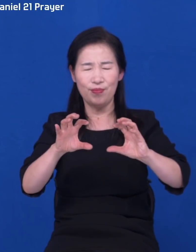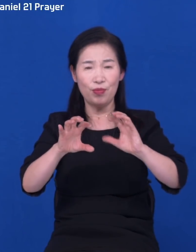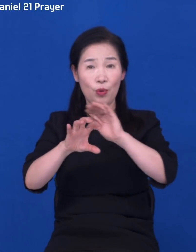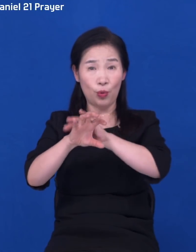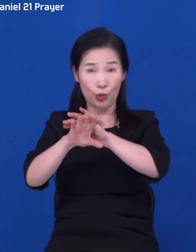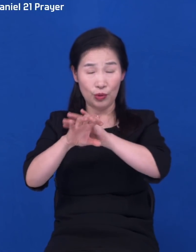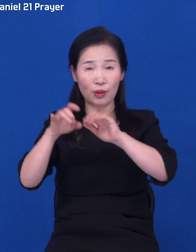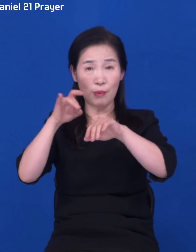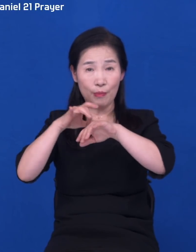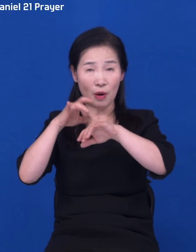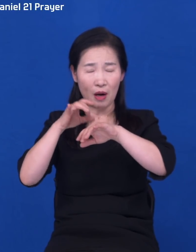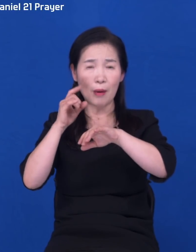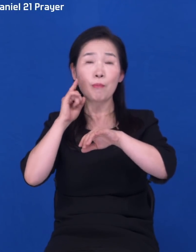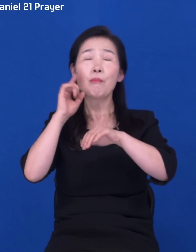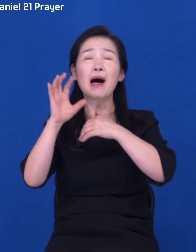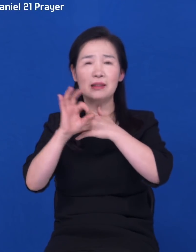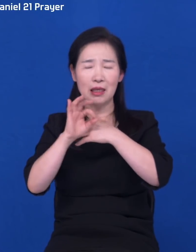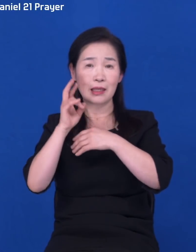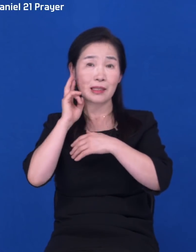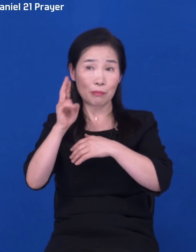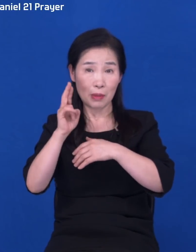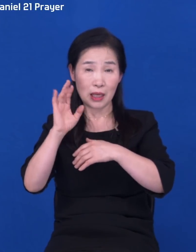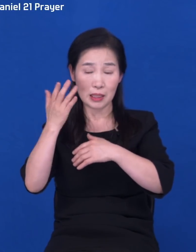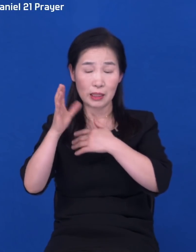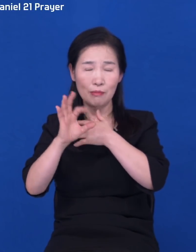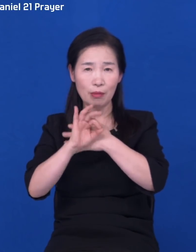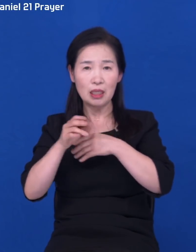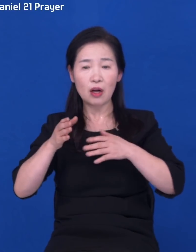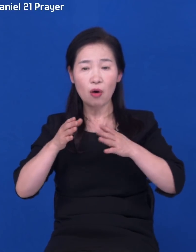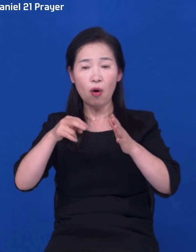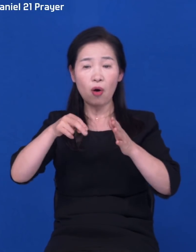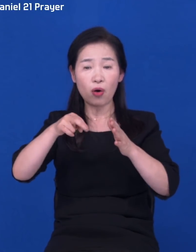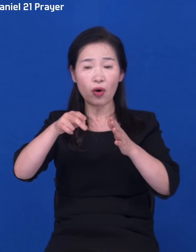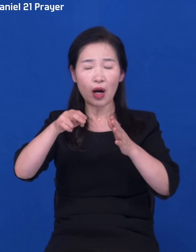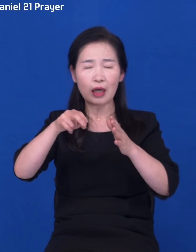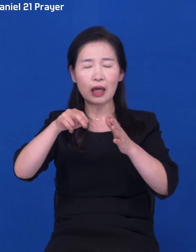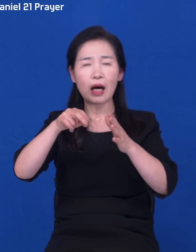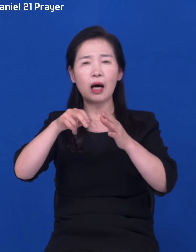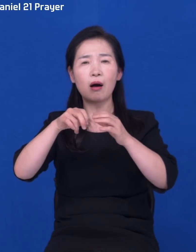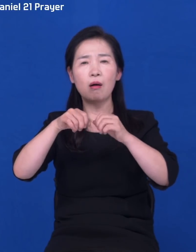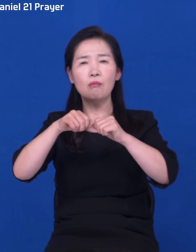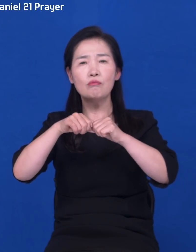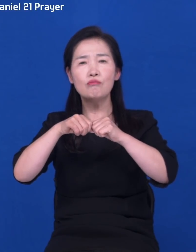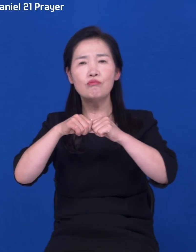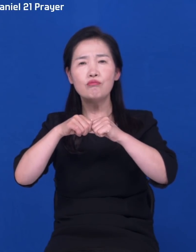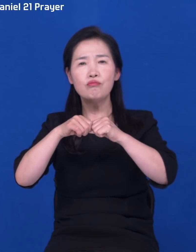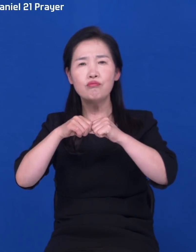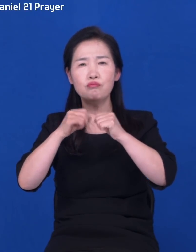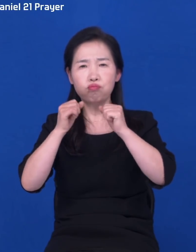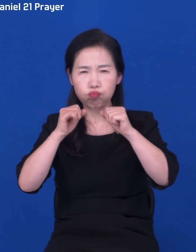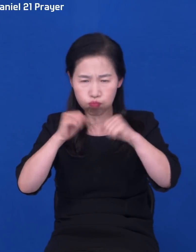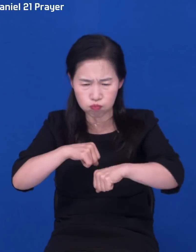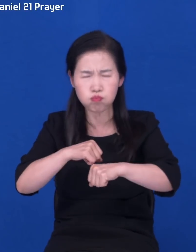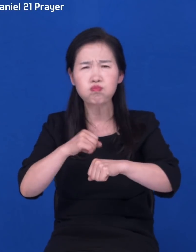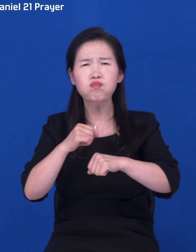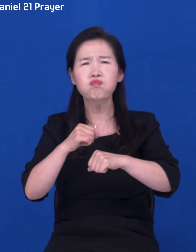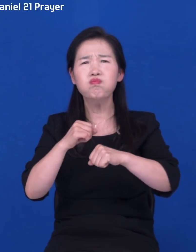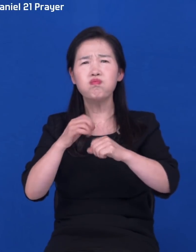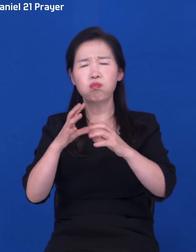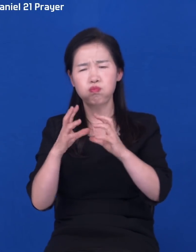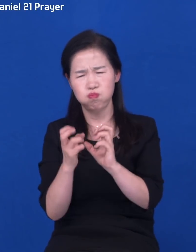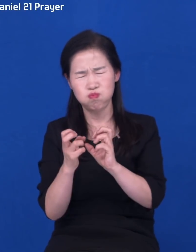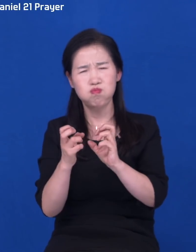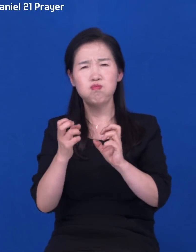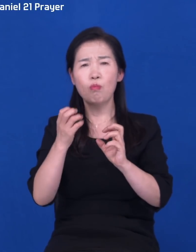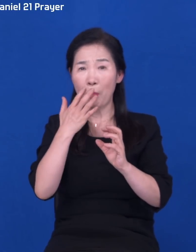만약에 잘못되면 길 가다가도 무너질 수 있으니까 걸어 다니지 말고 웬만하면 누워 있고 이런 주의사항을 주셨거든요.